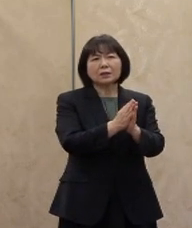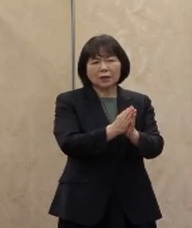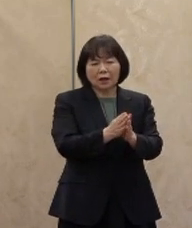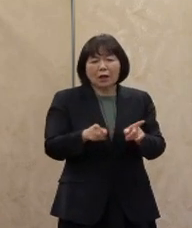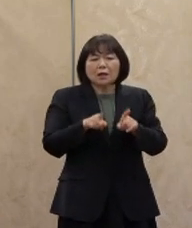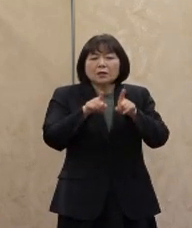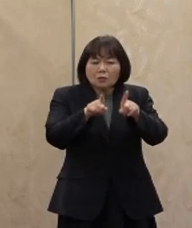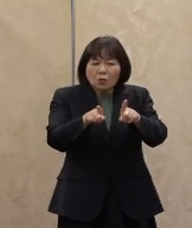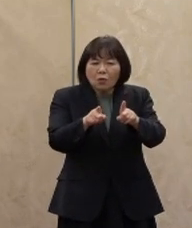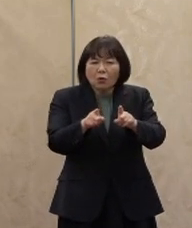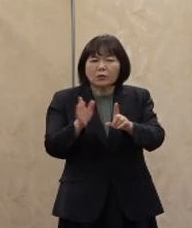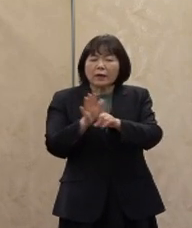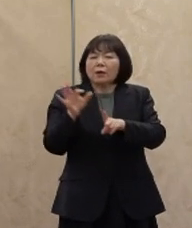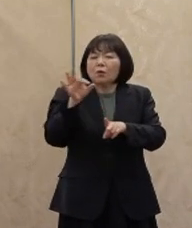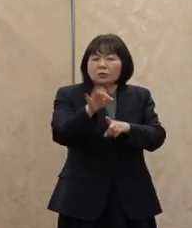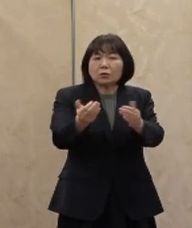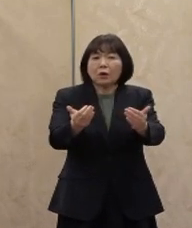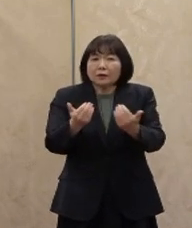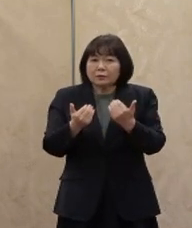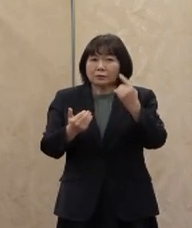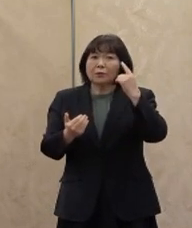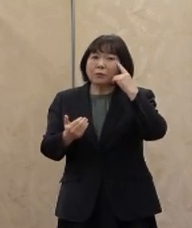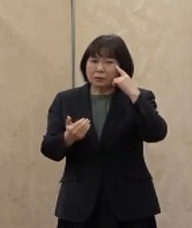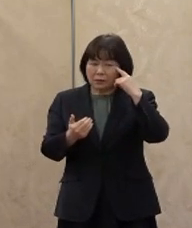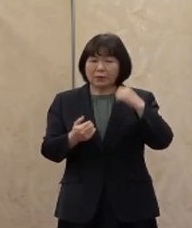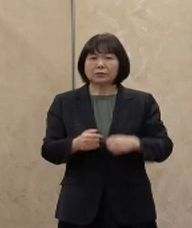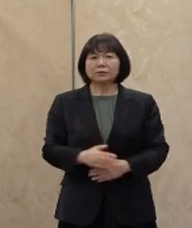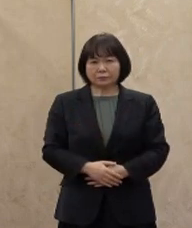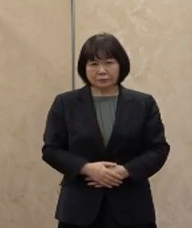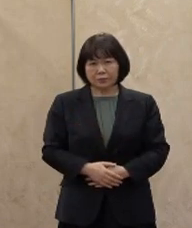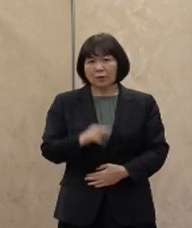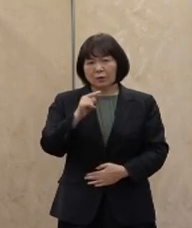するというところがやっぱりあのメインの